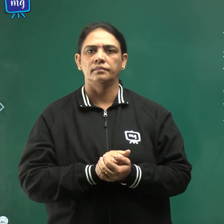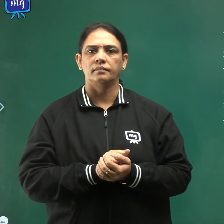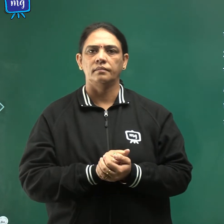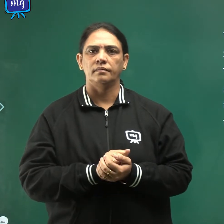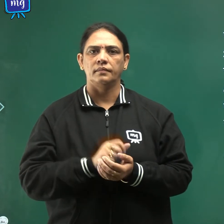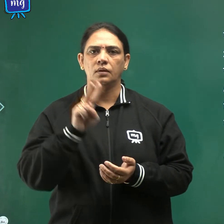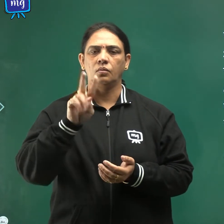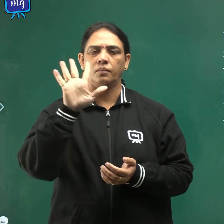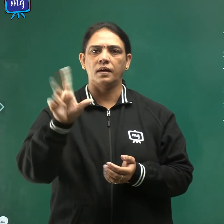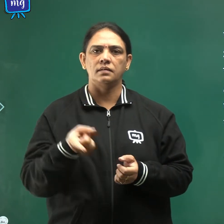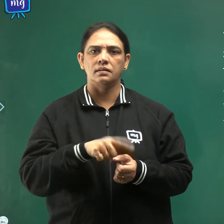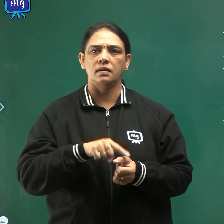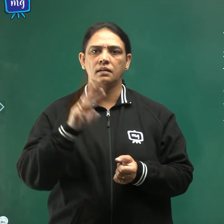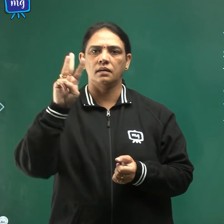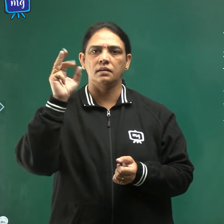25 से 30।